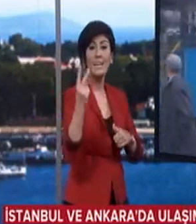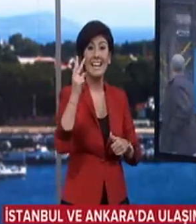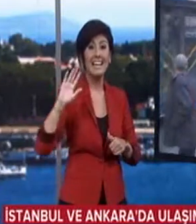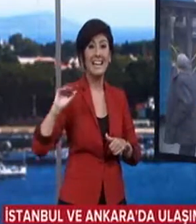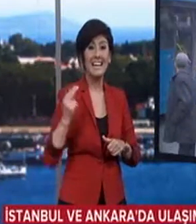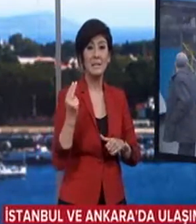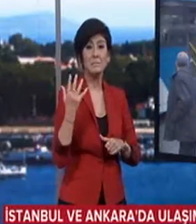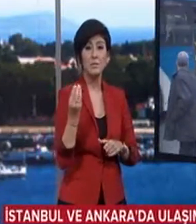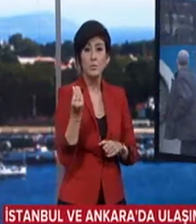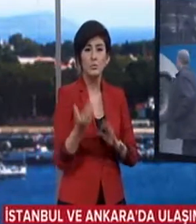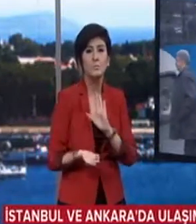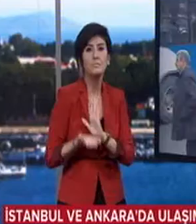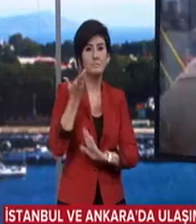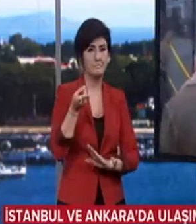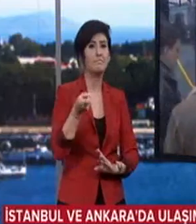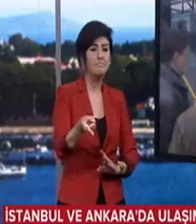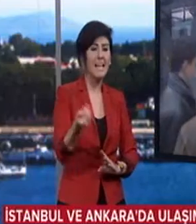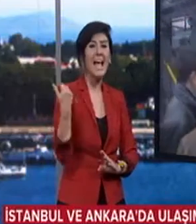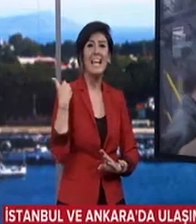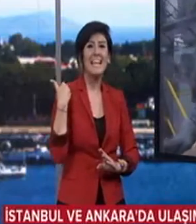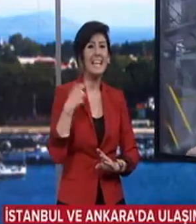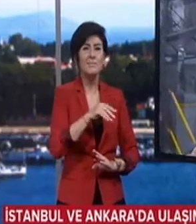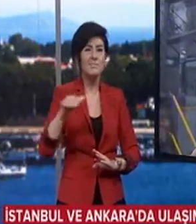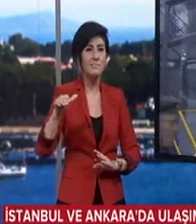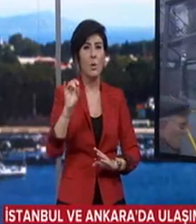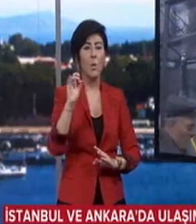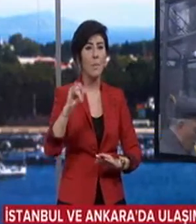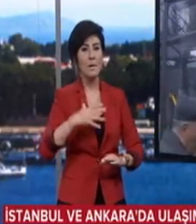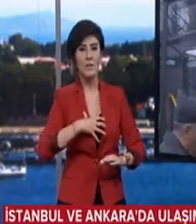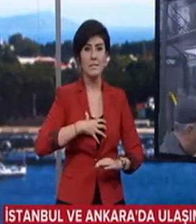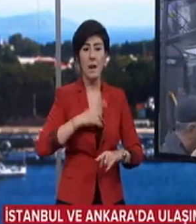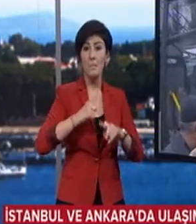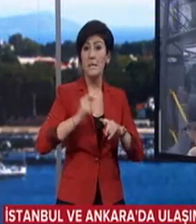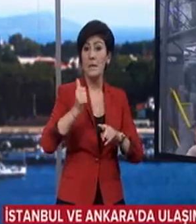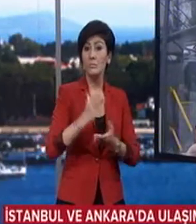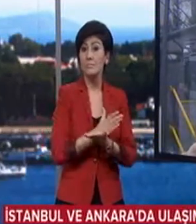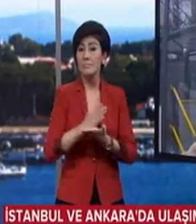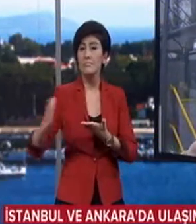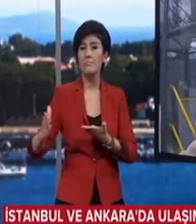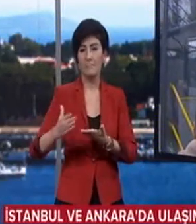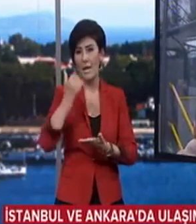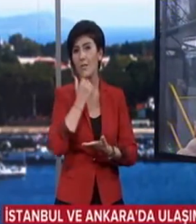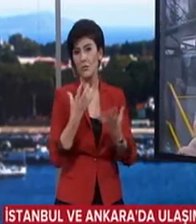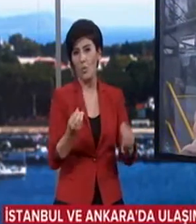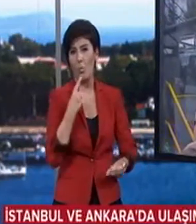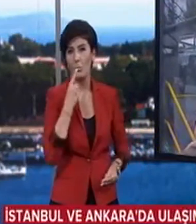ise 2 lira 75 kuruşa yükseltildi. Yeni tarifeler 15 Haziran Pazar gününden